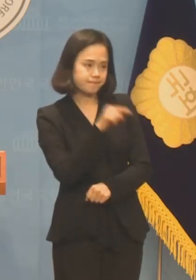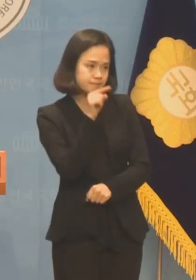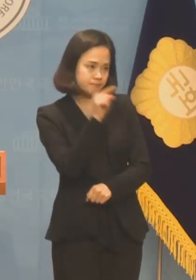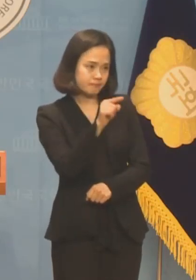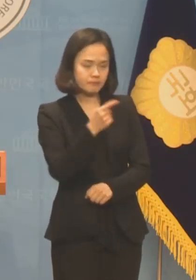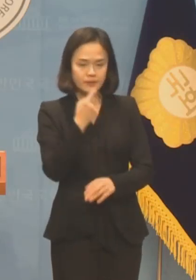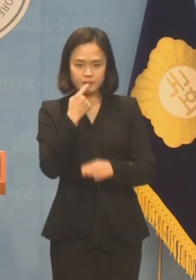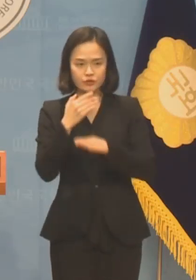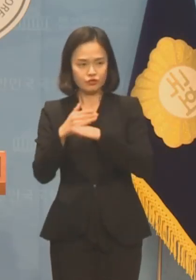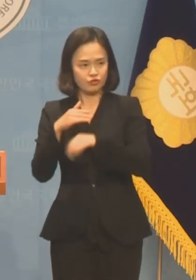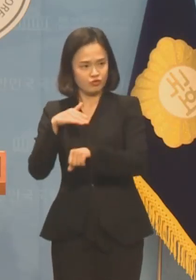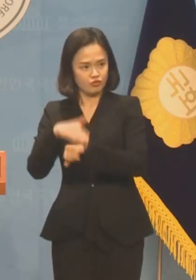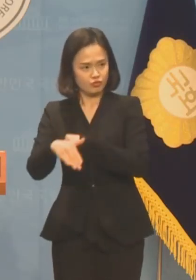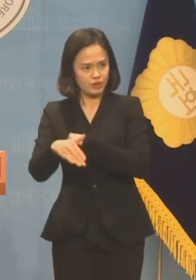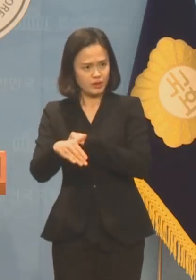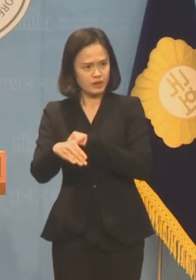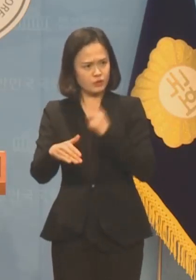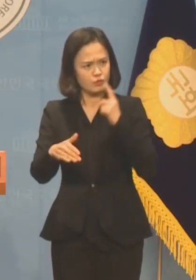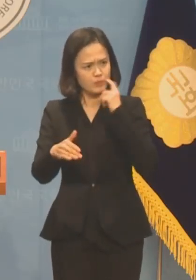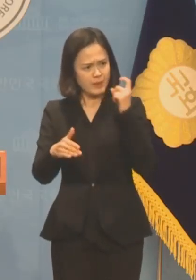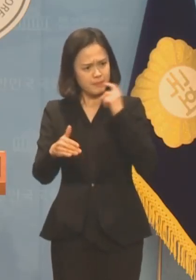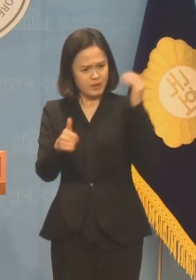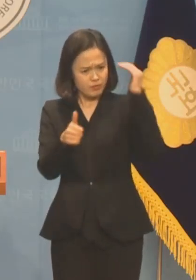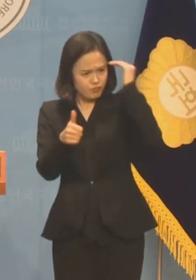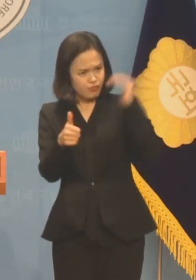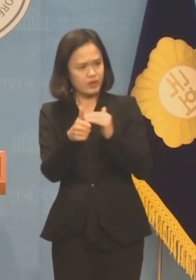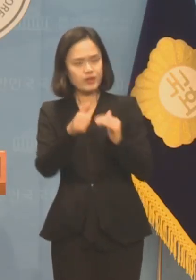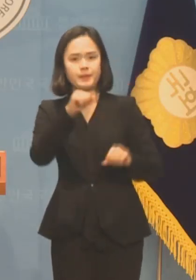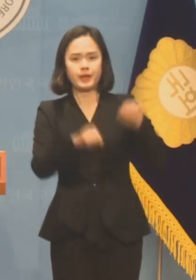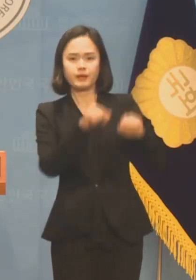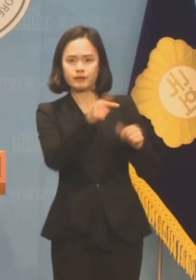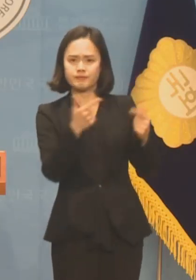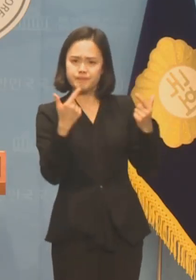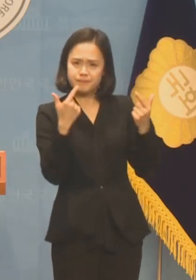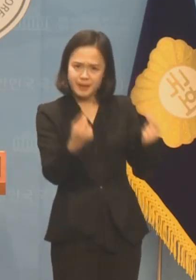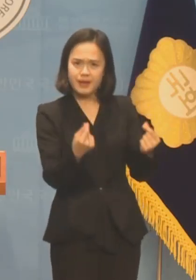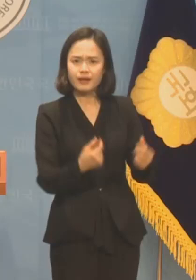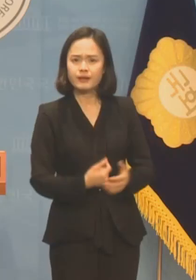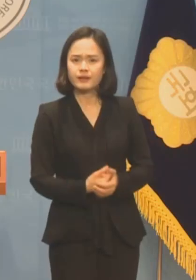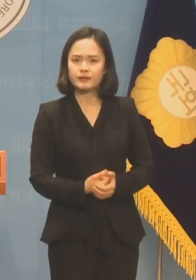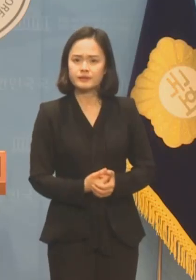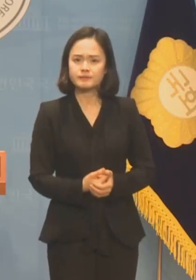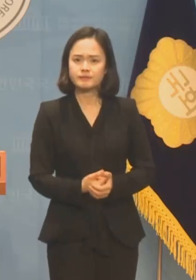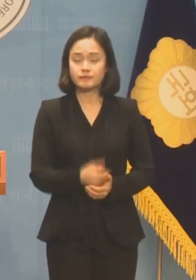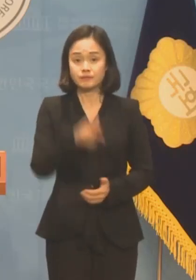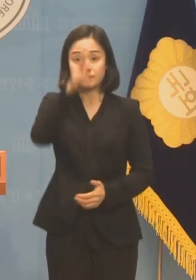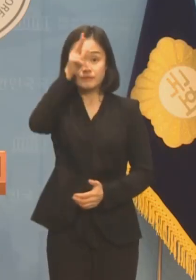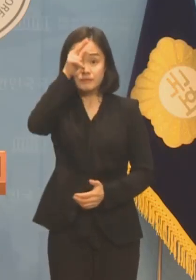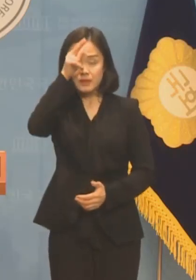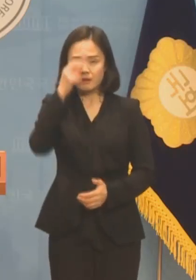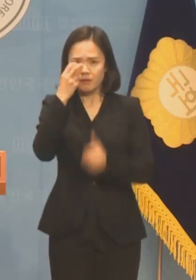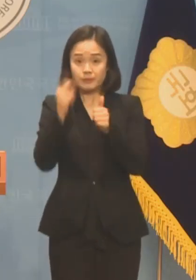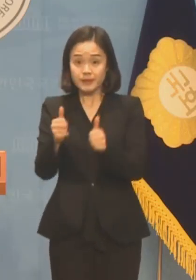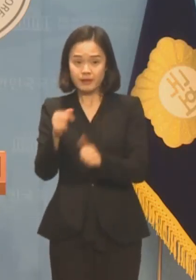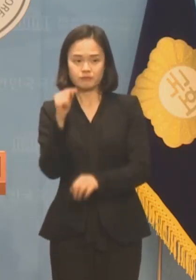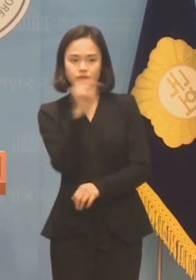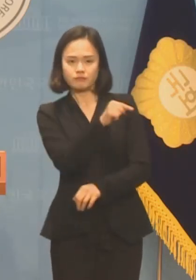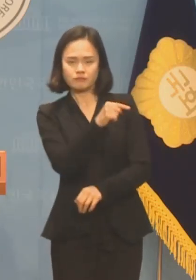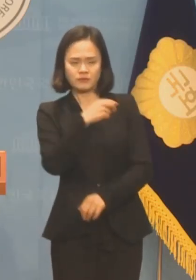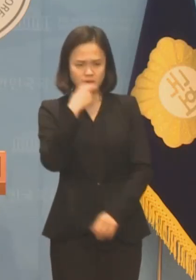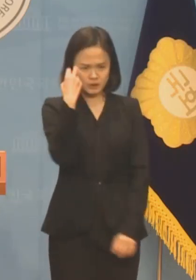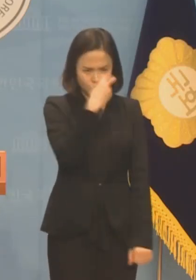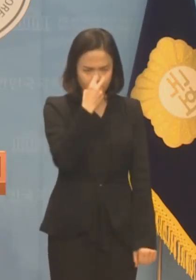매우 심각하게 위협하는 행위이므로 수사당국은 신속히 수사하여 이들이 더